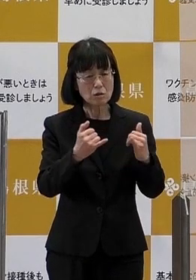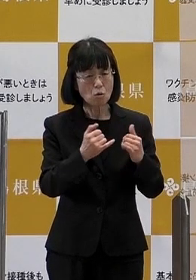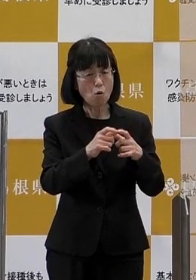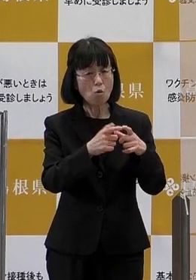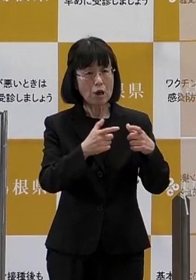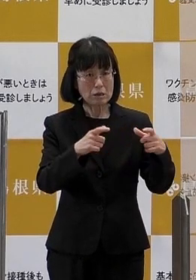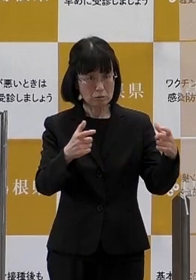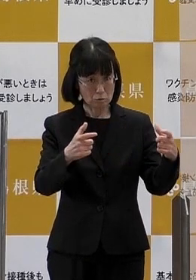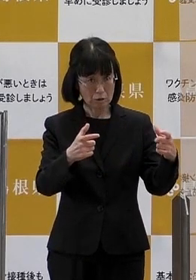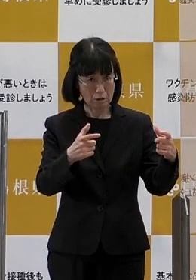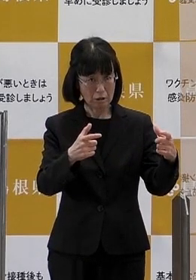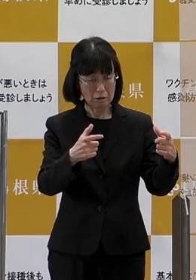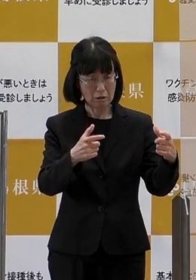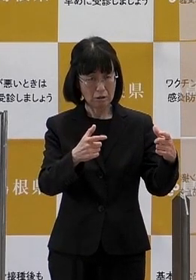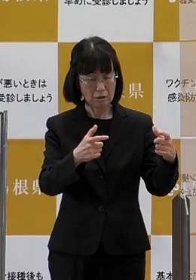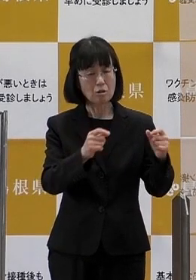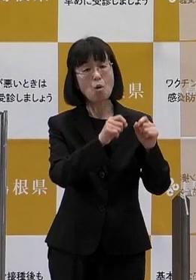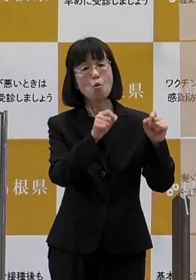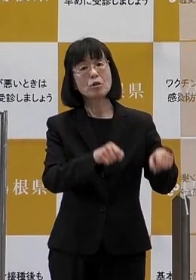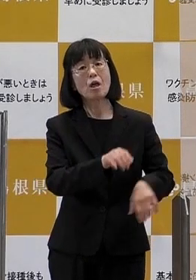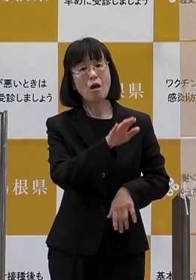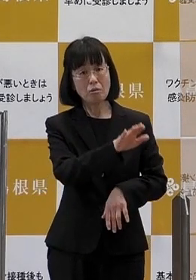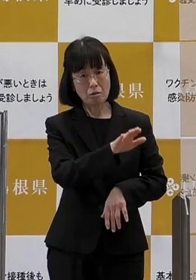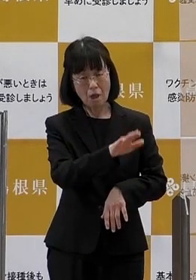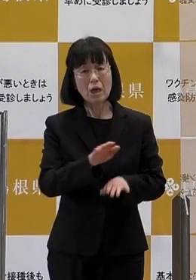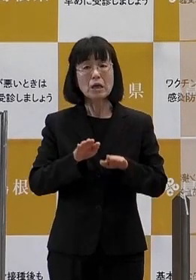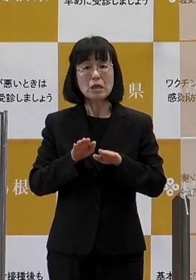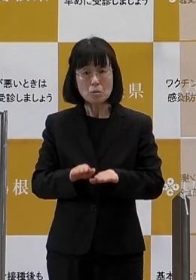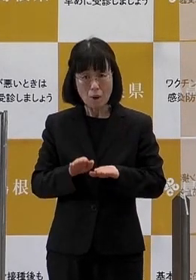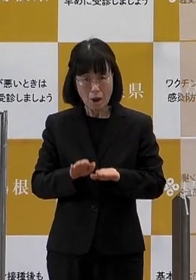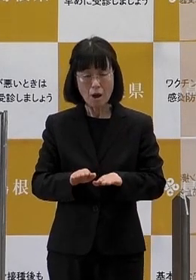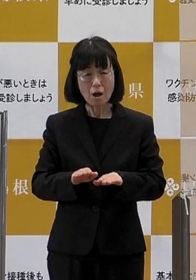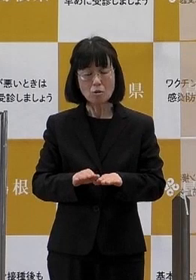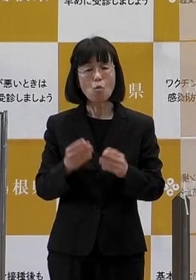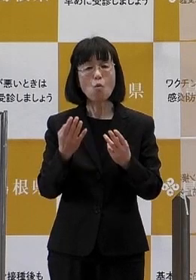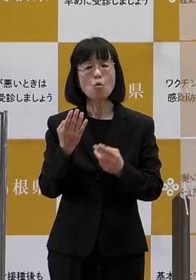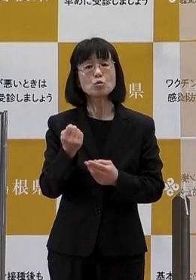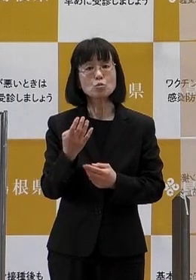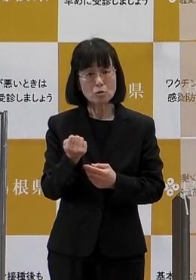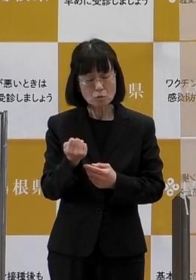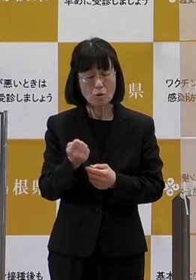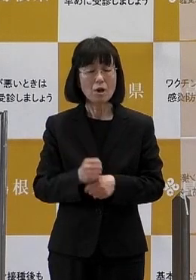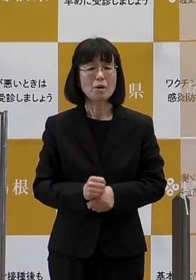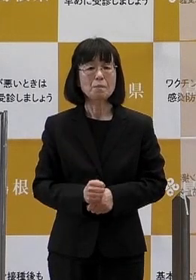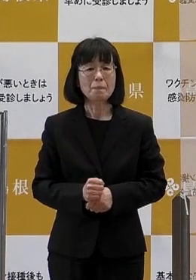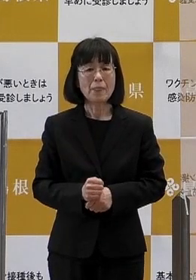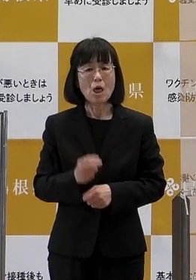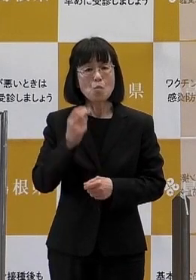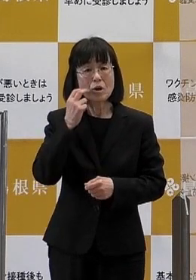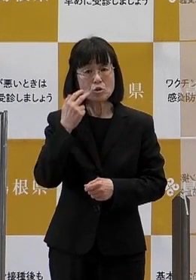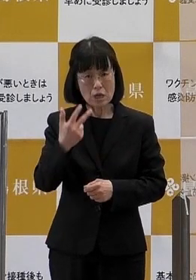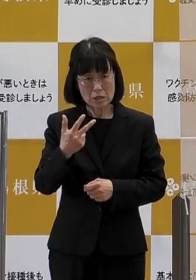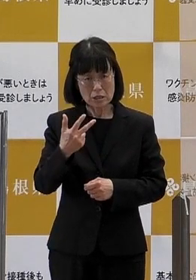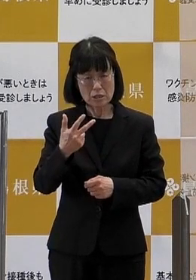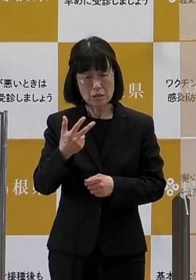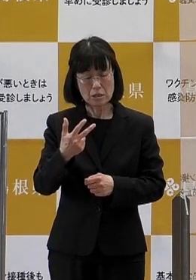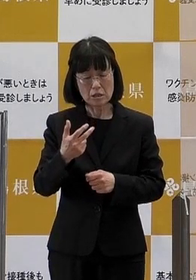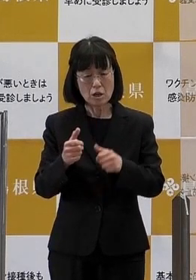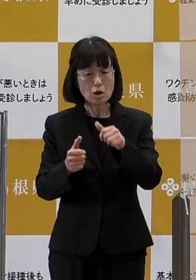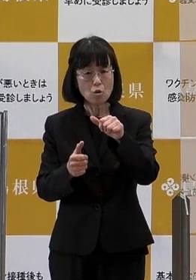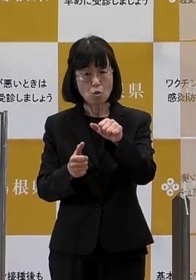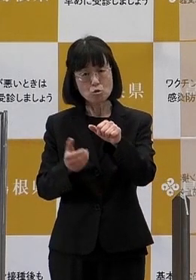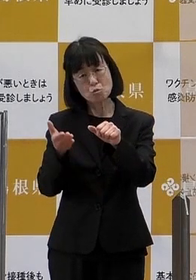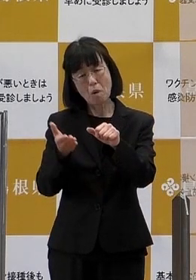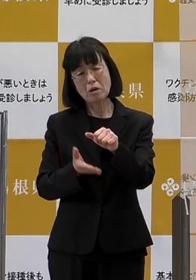かということが課題でありましたけれども、まあ、今、このところの数字は、まあ、常に松江市が 50% を超